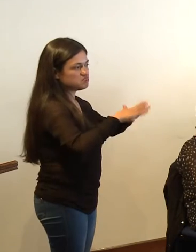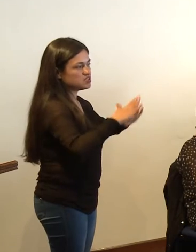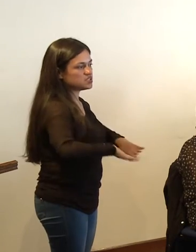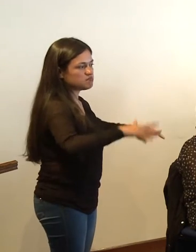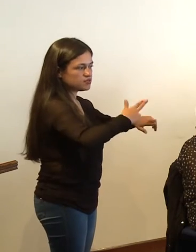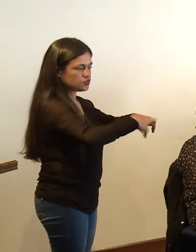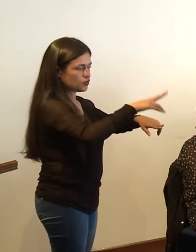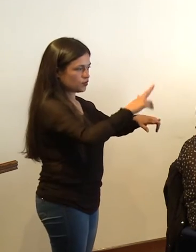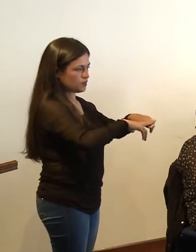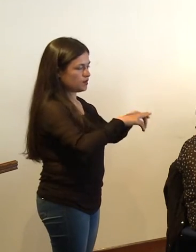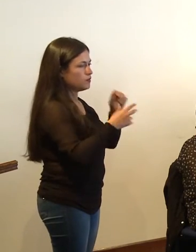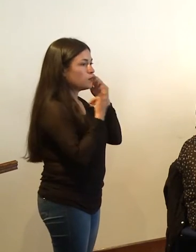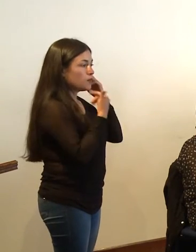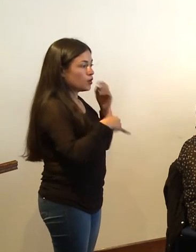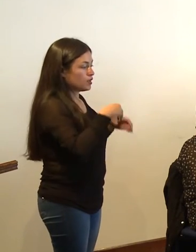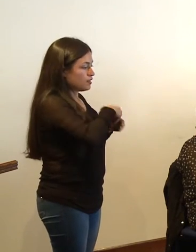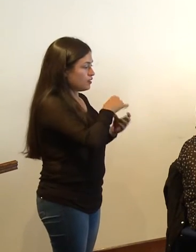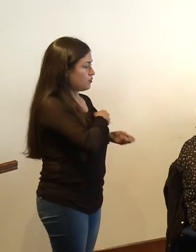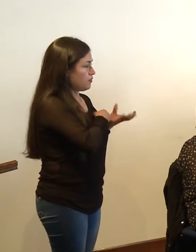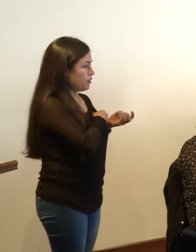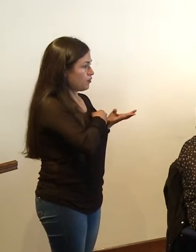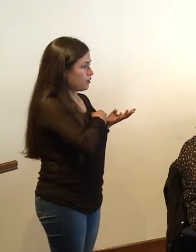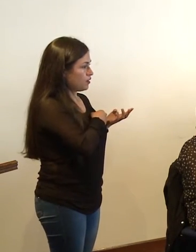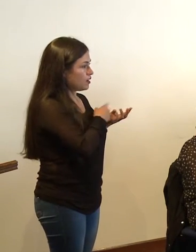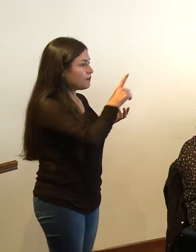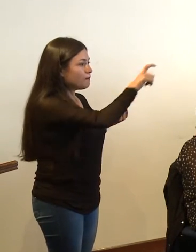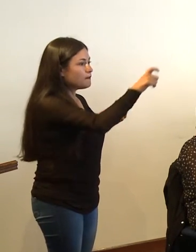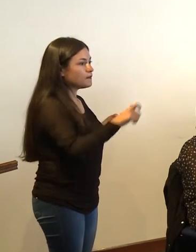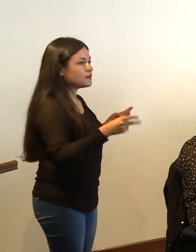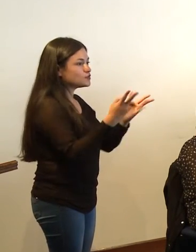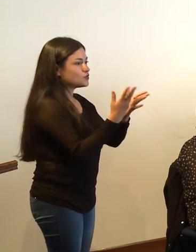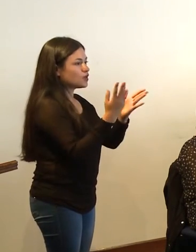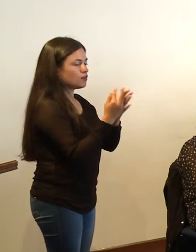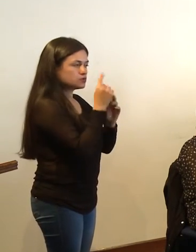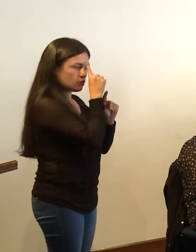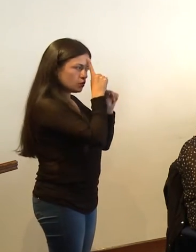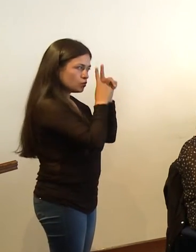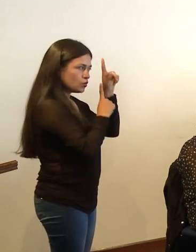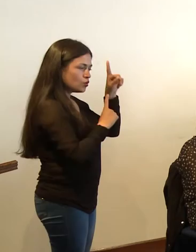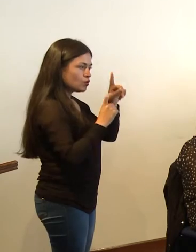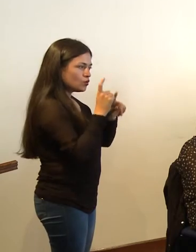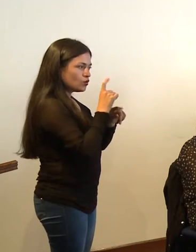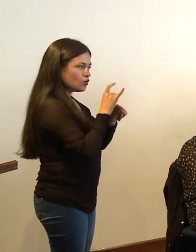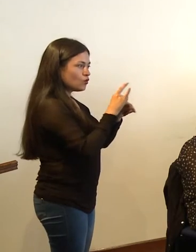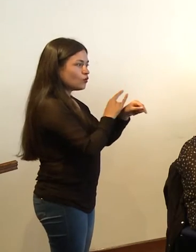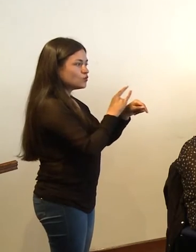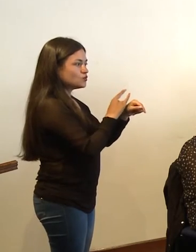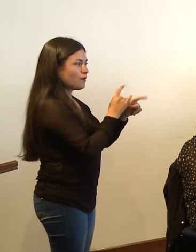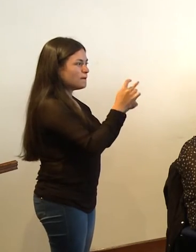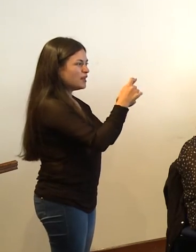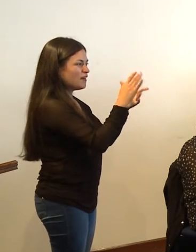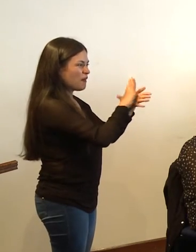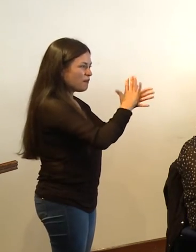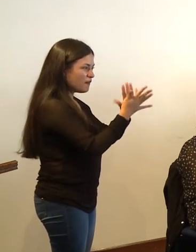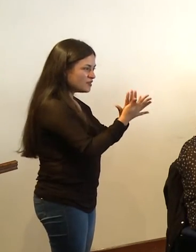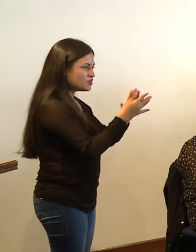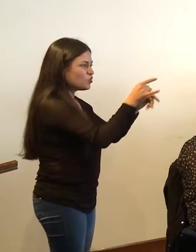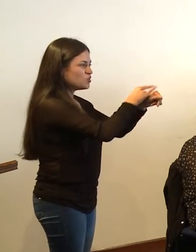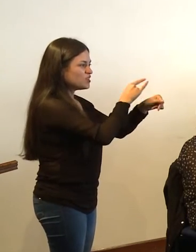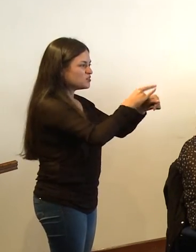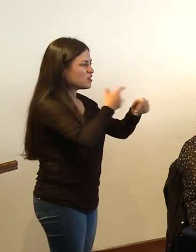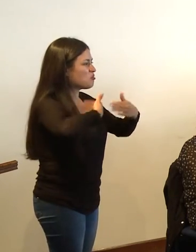pedagógica, y es poner en sospecha crítica los usos generalizados de la idea de paz, en el sentido